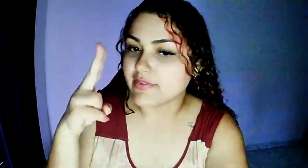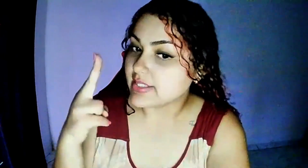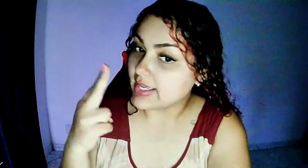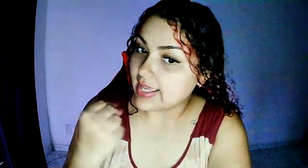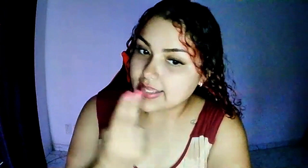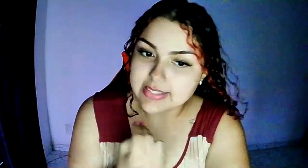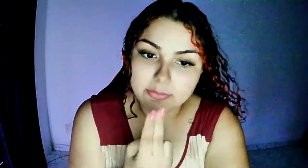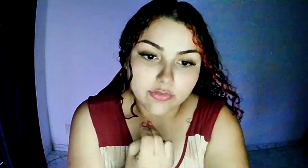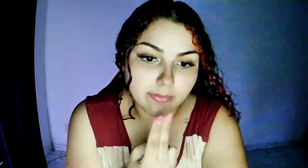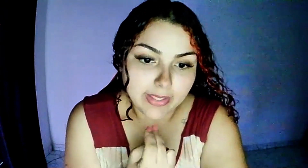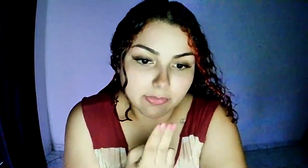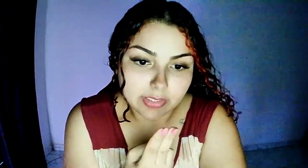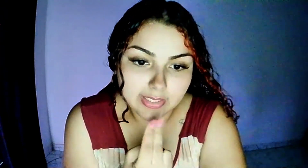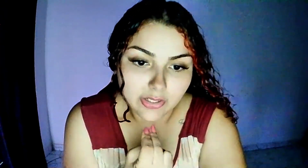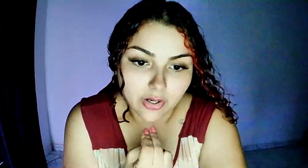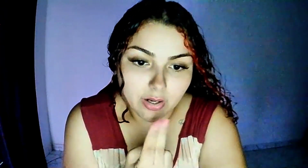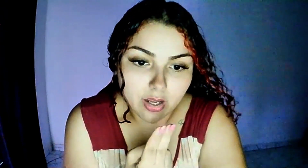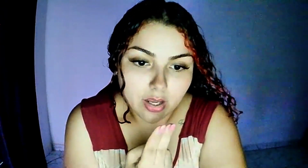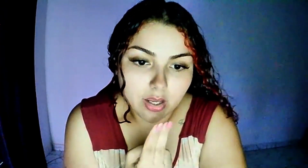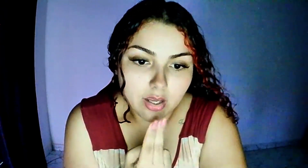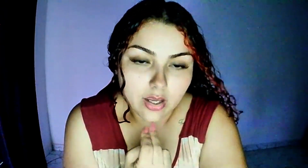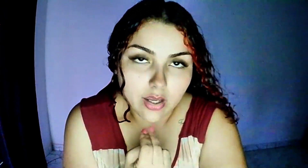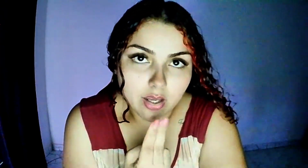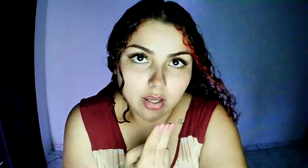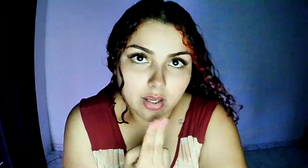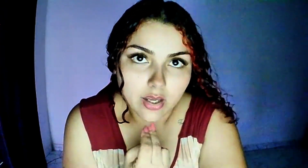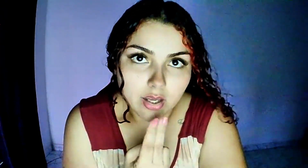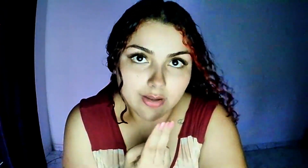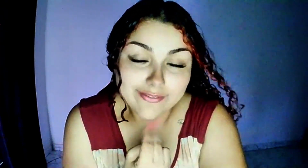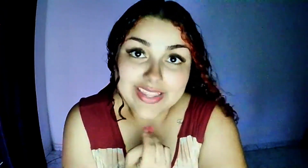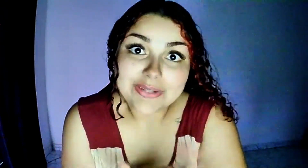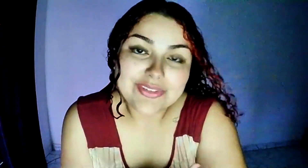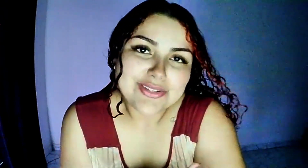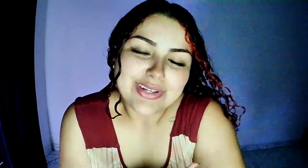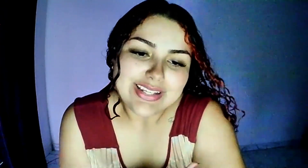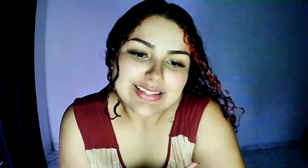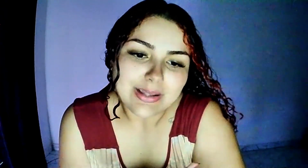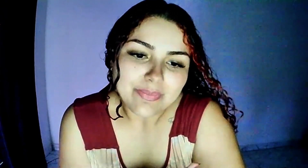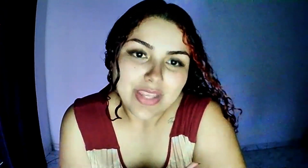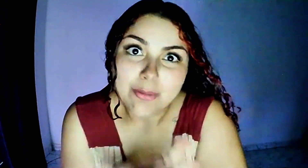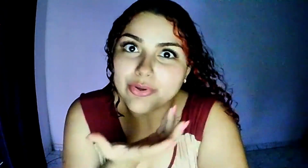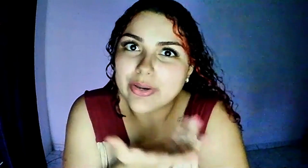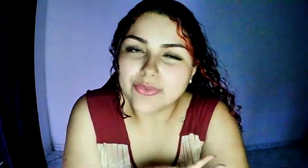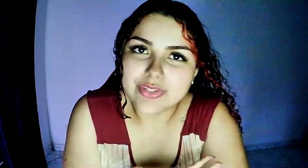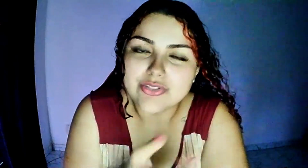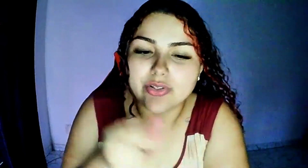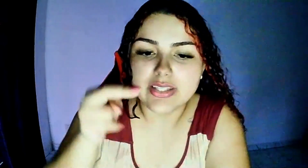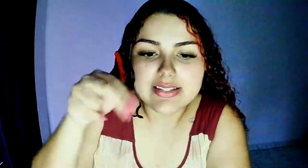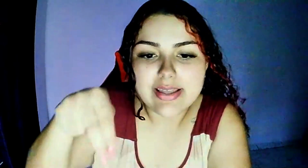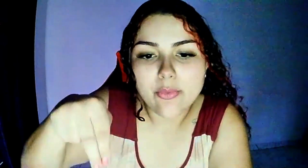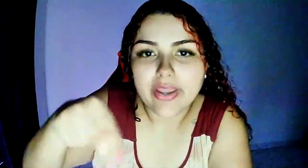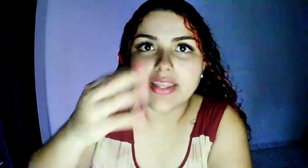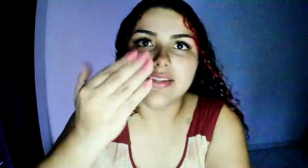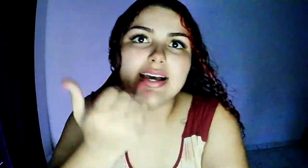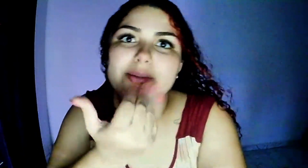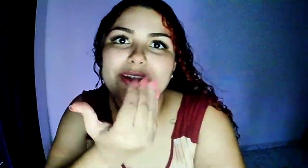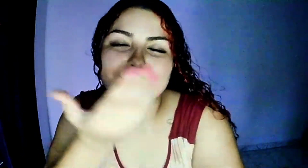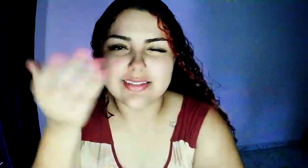fazer esse movimento aqui, ó, vira nutricionista. Porque o nutricionista é o N da